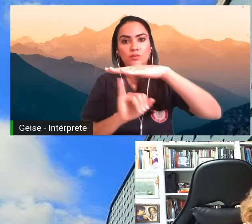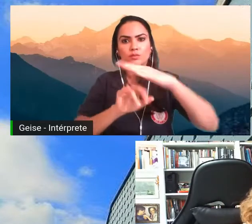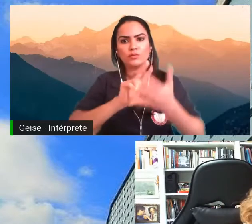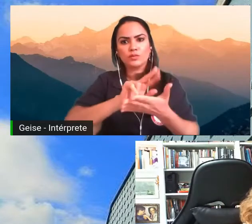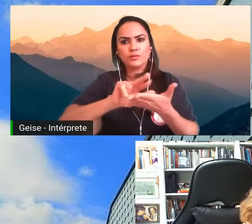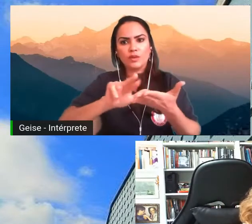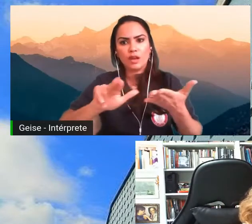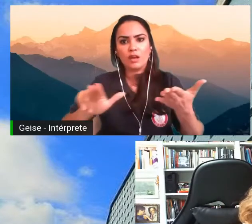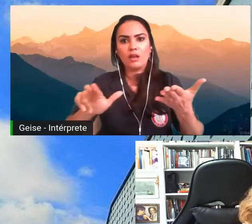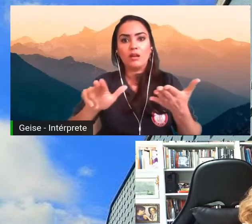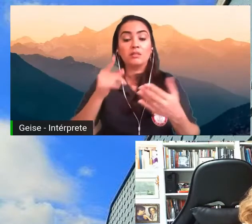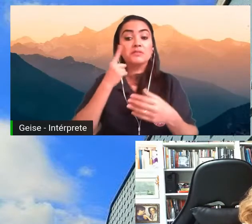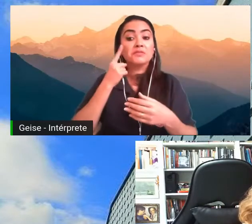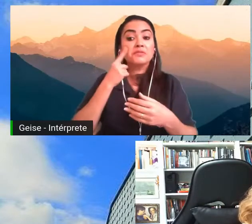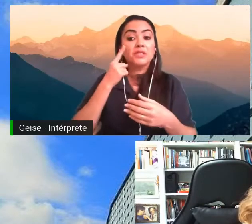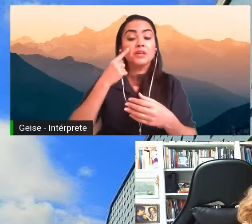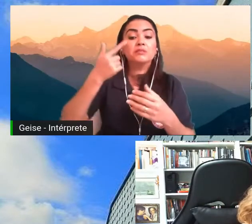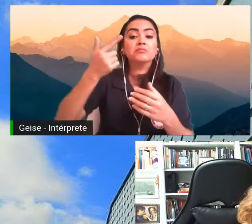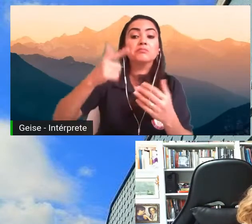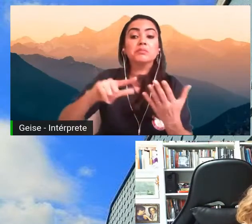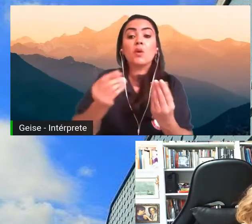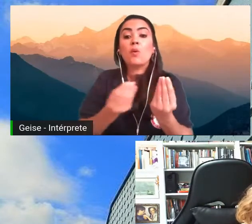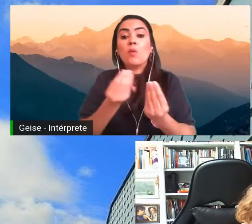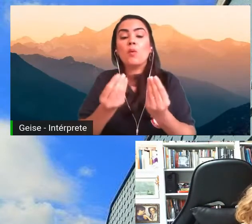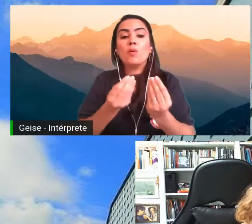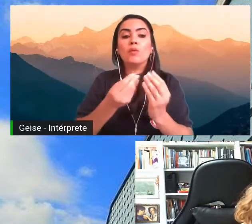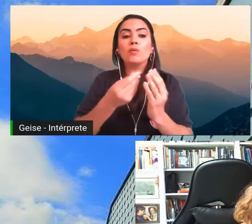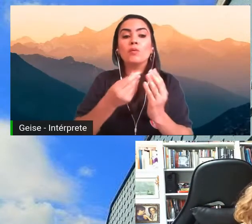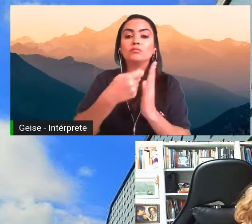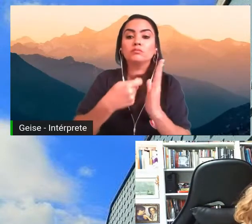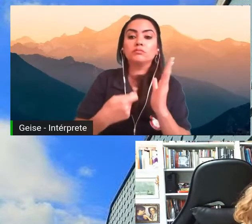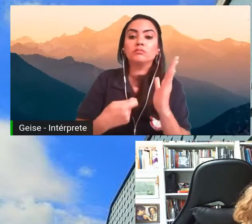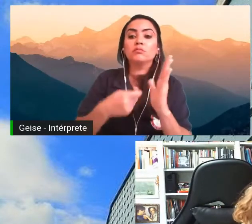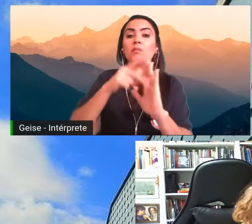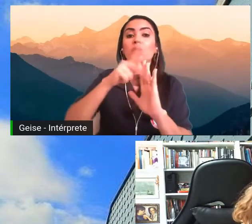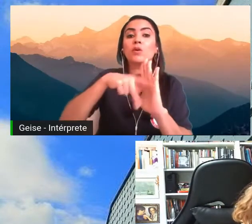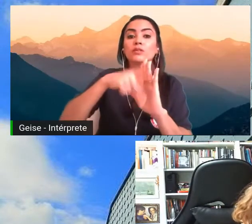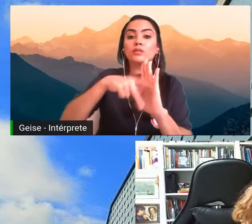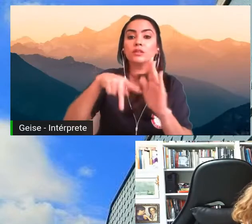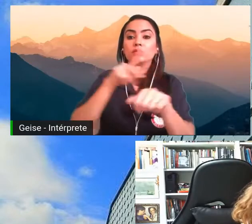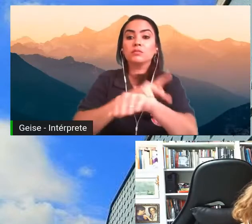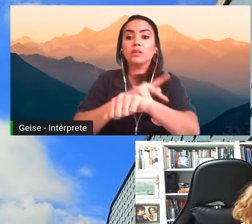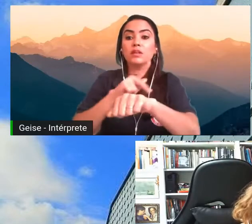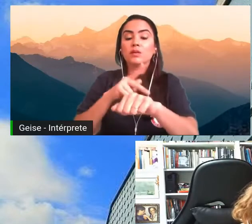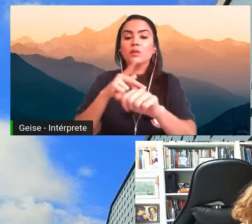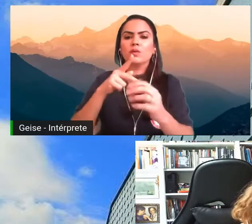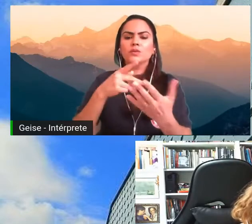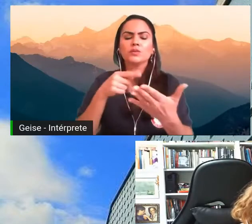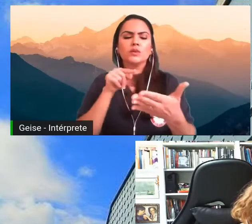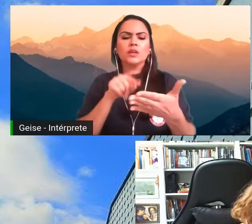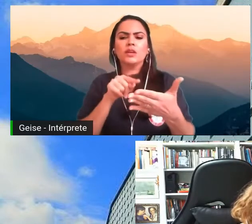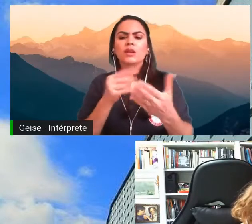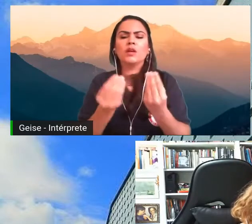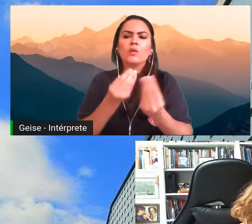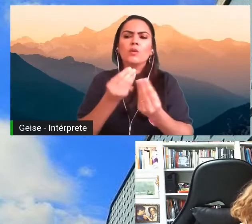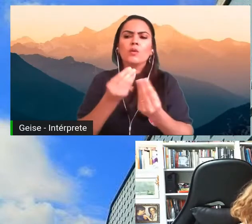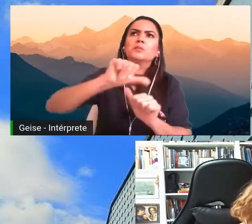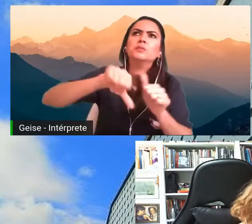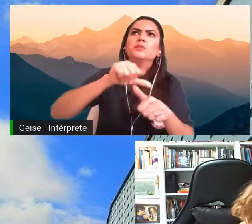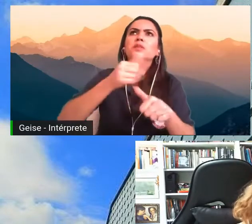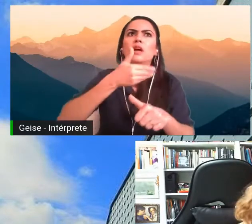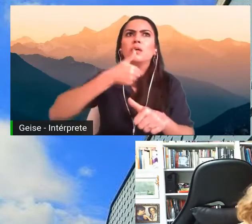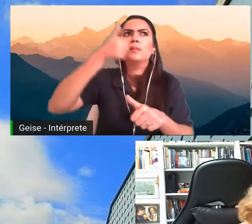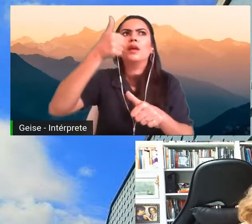também começa a ser escrito, né, esses projetos pedagógicos na defesa de uma formação humana